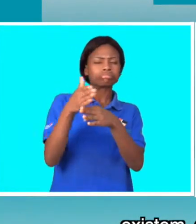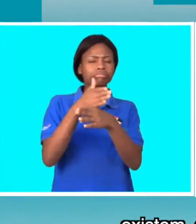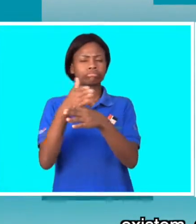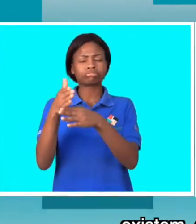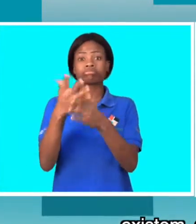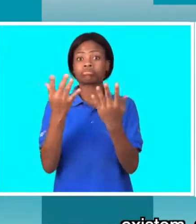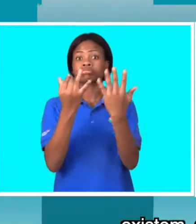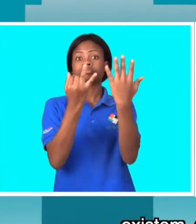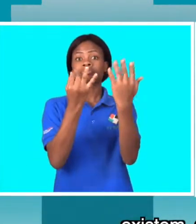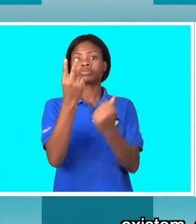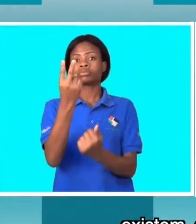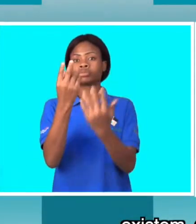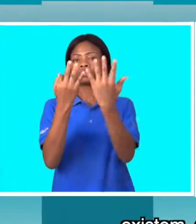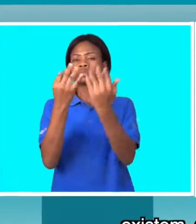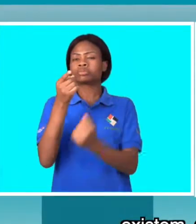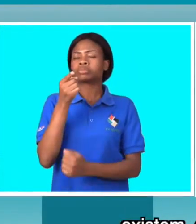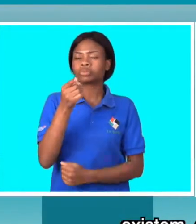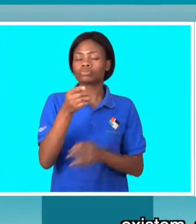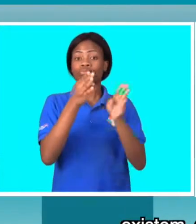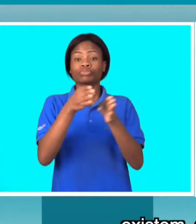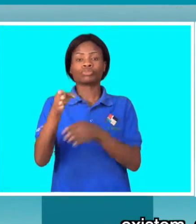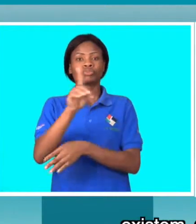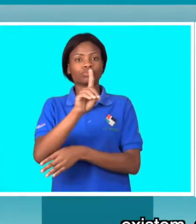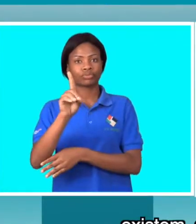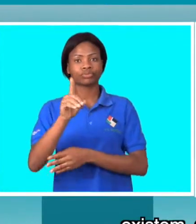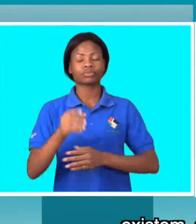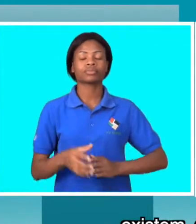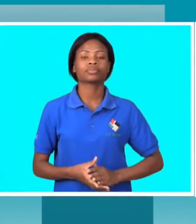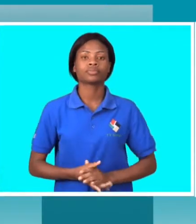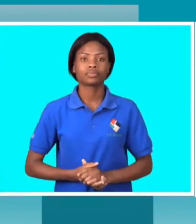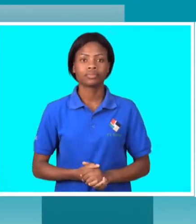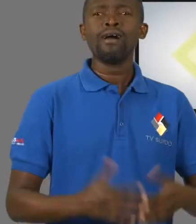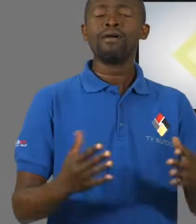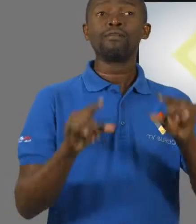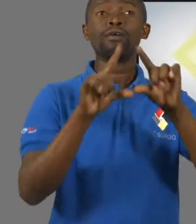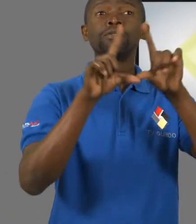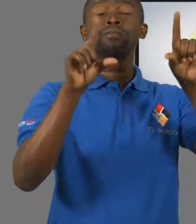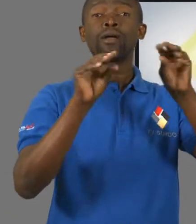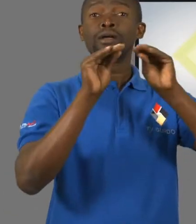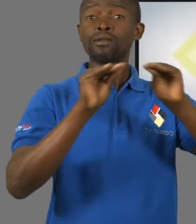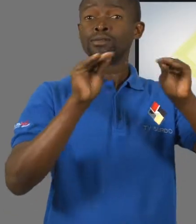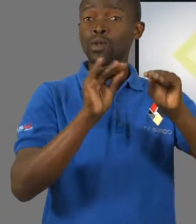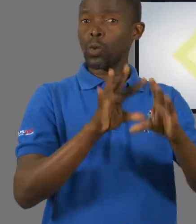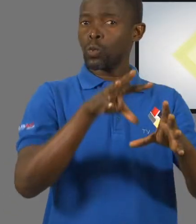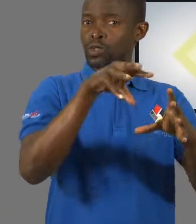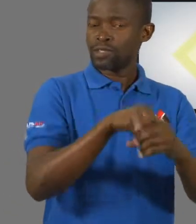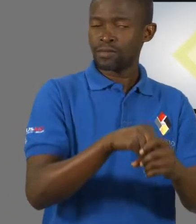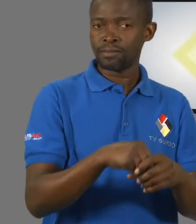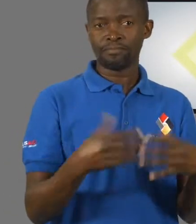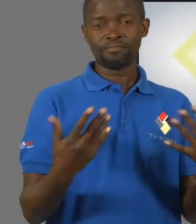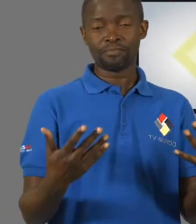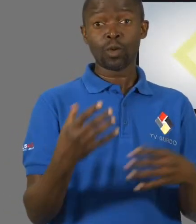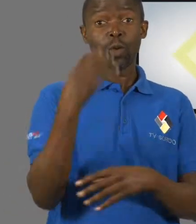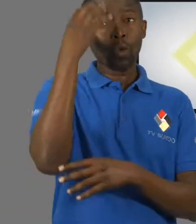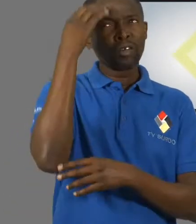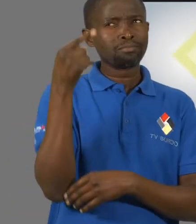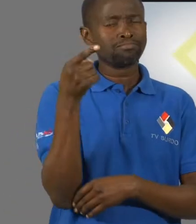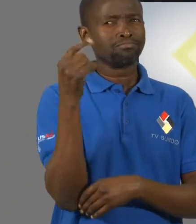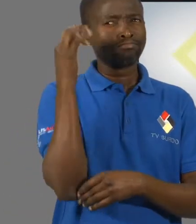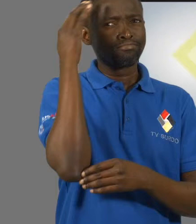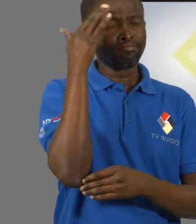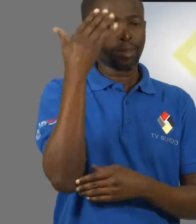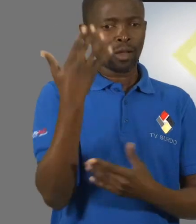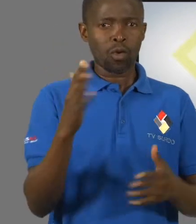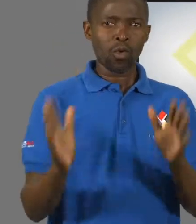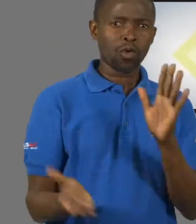de 728 mil pessoas com deficiência. Ainda sobre a educação inclusiva, o governo